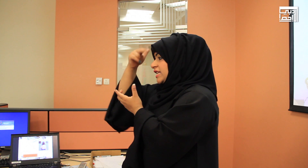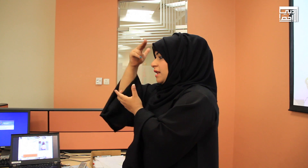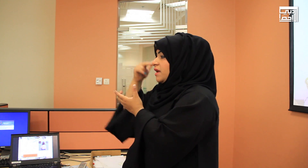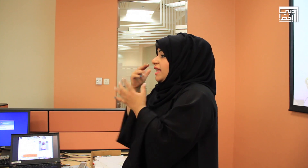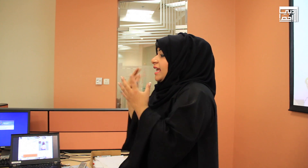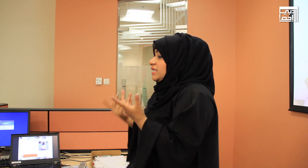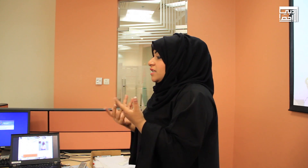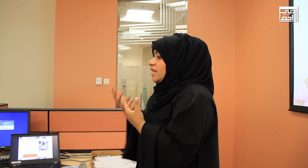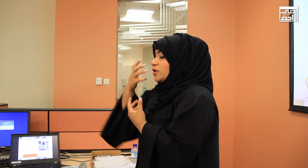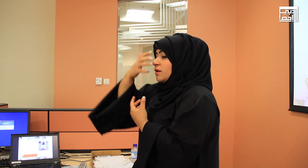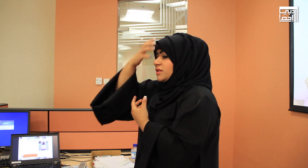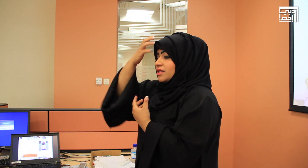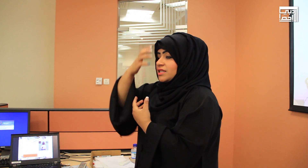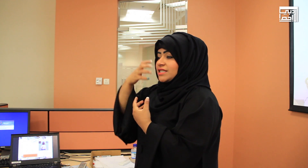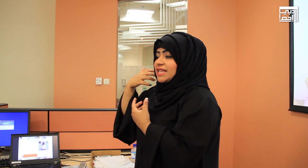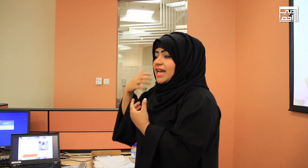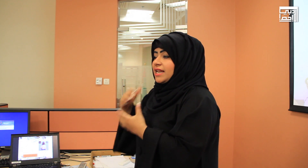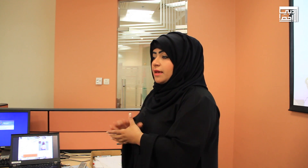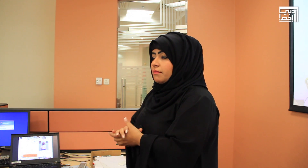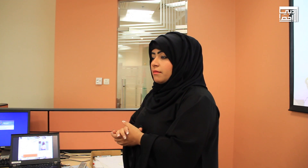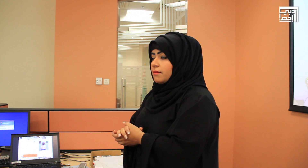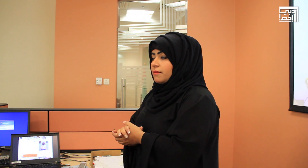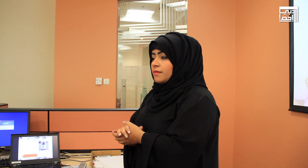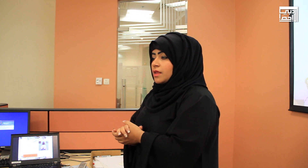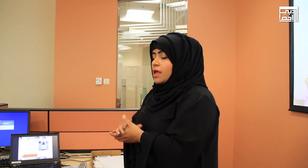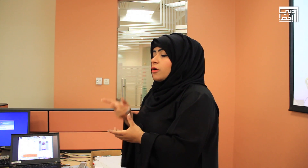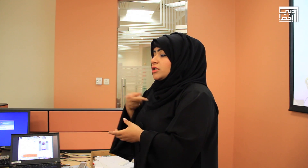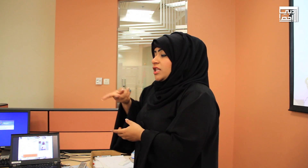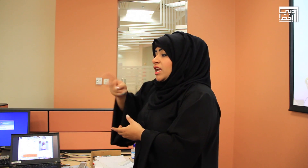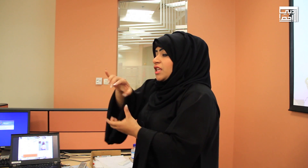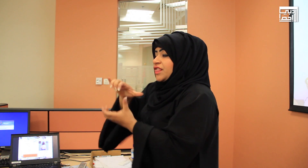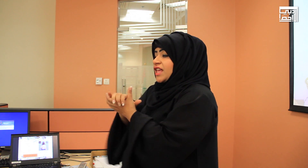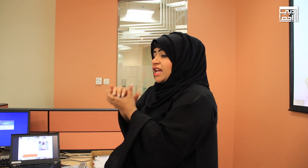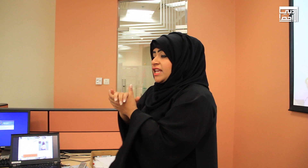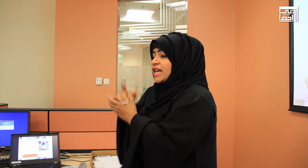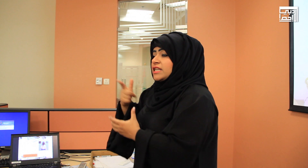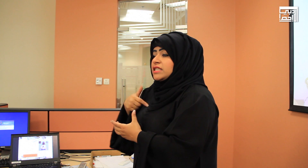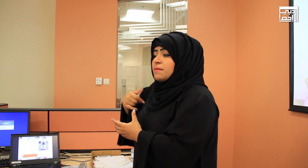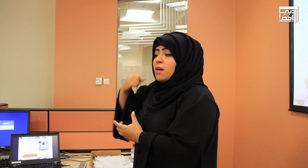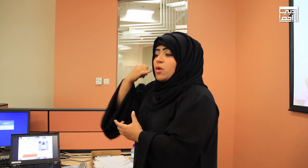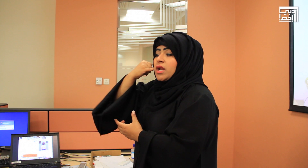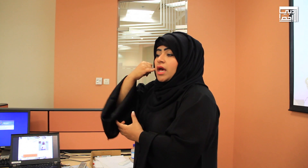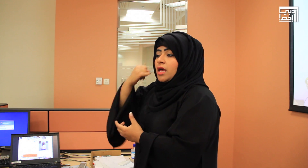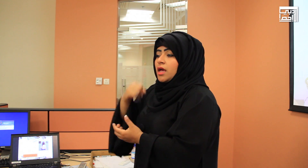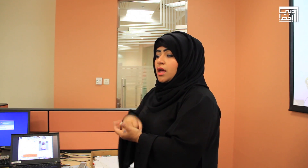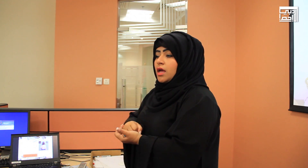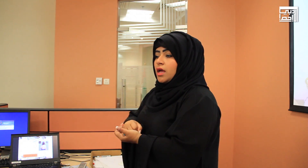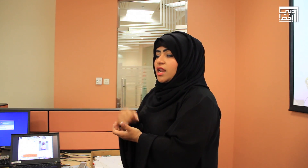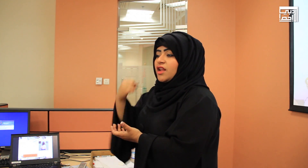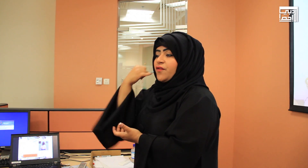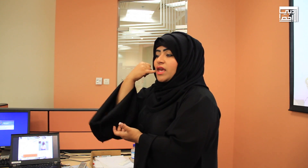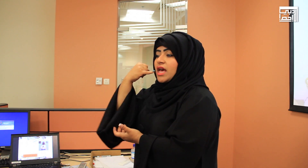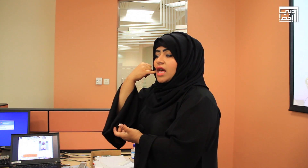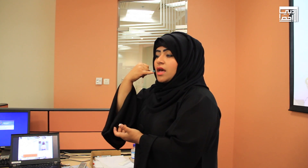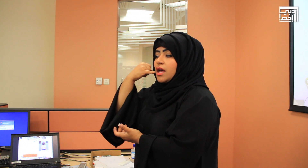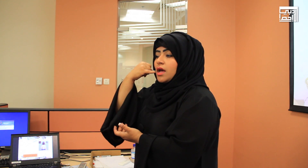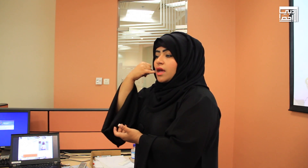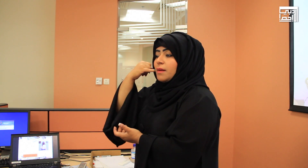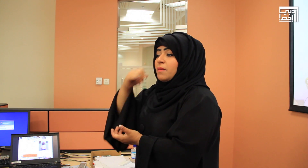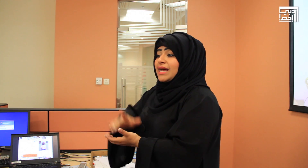سلمى ليش؟ لأن دوم تحط قصتها على اليم وصديقتي الثانية اسمها منى لأن فيها قمازة